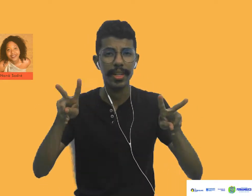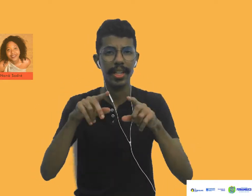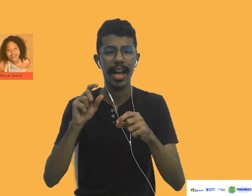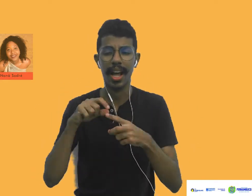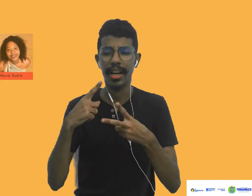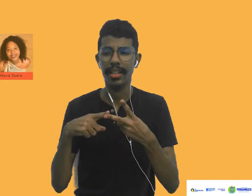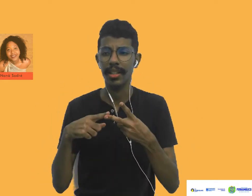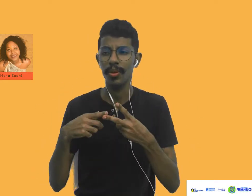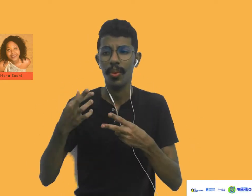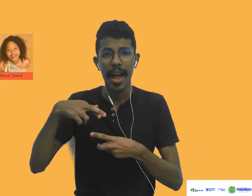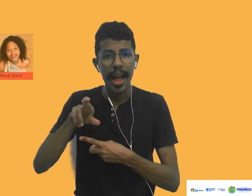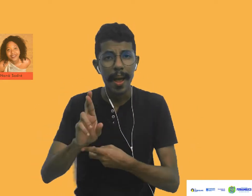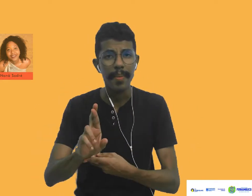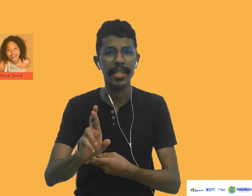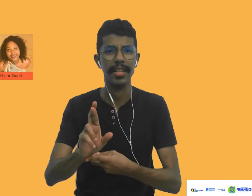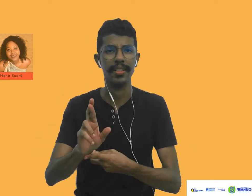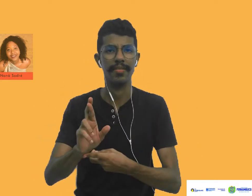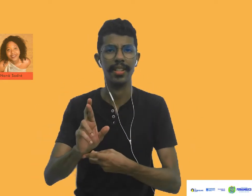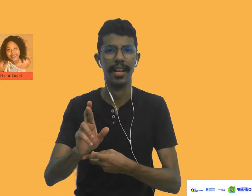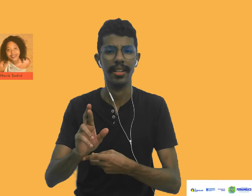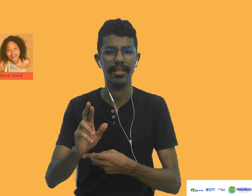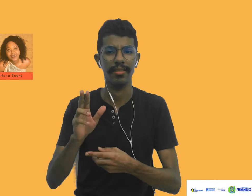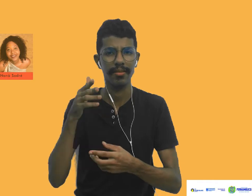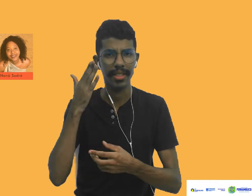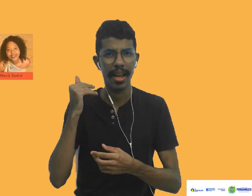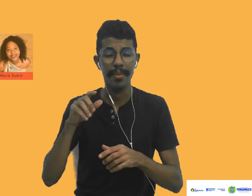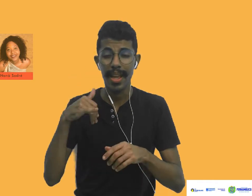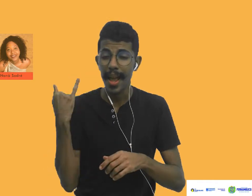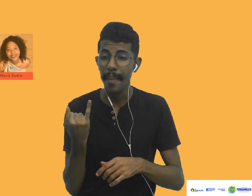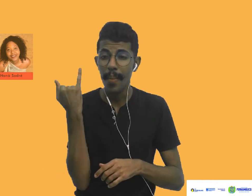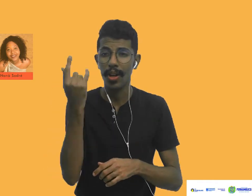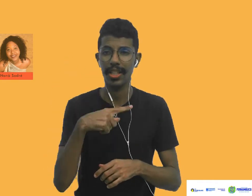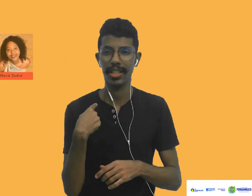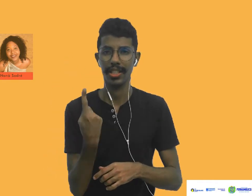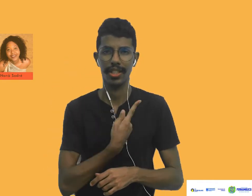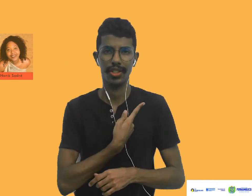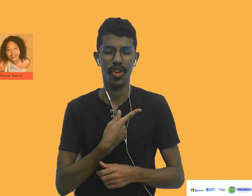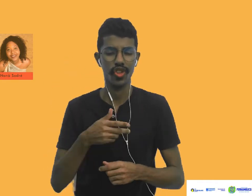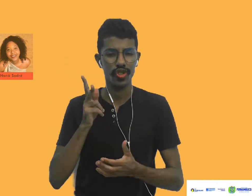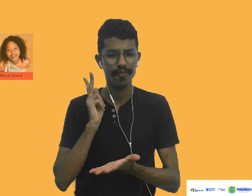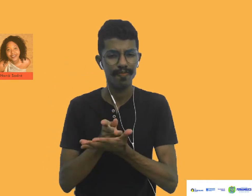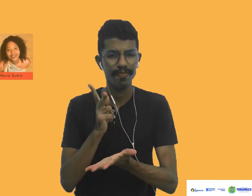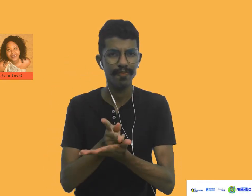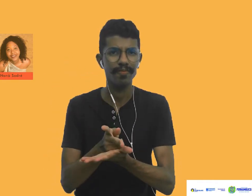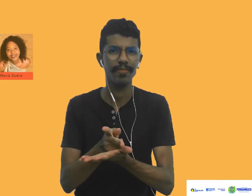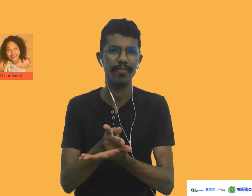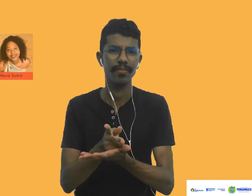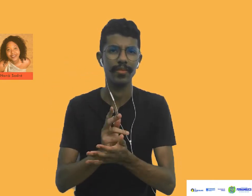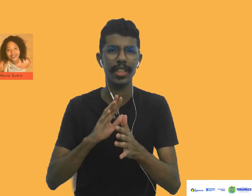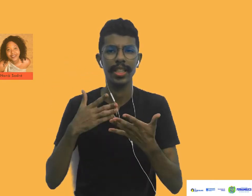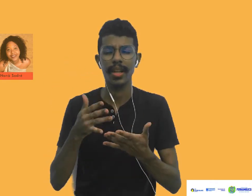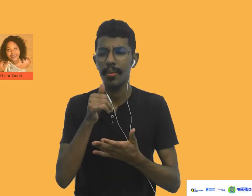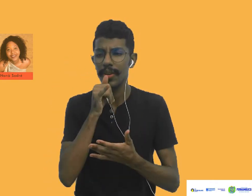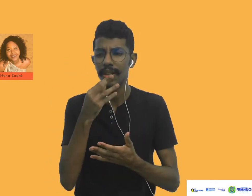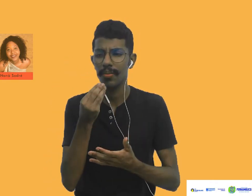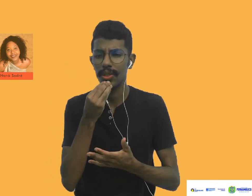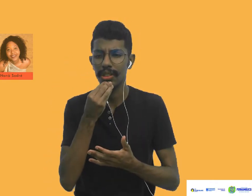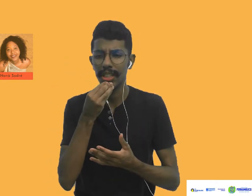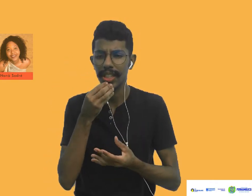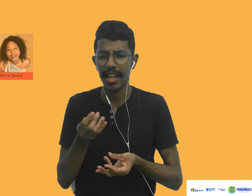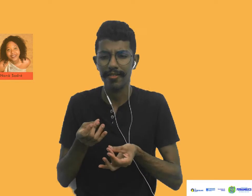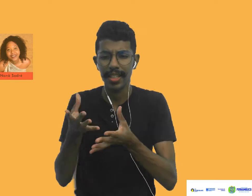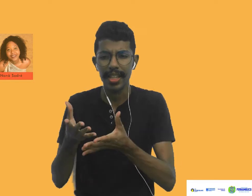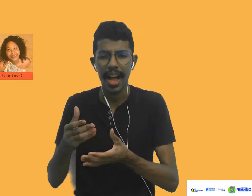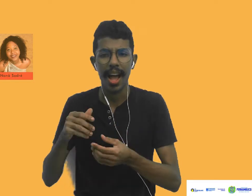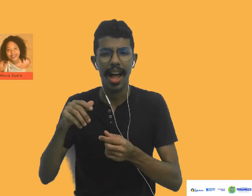que continuemos, sabe? Então, todas as oportunidades dadas ao povo preto, dadas ao artista preto, à